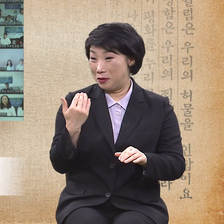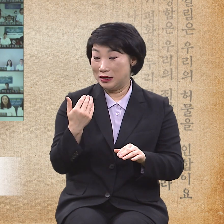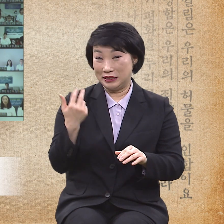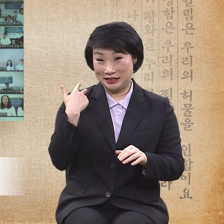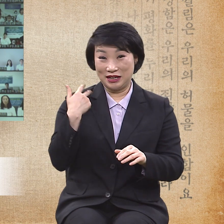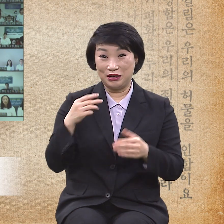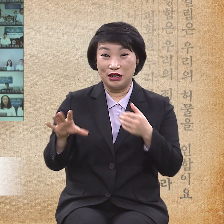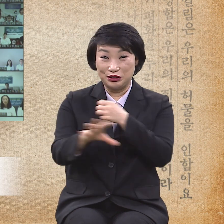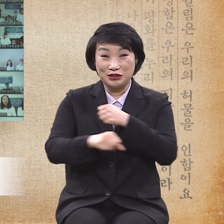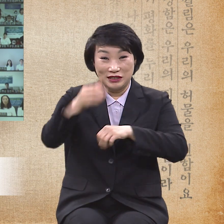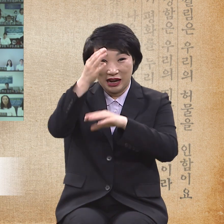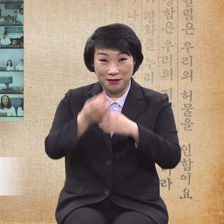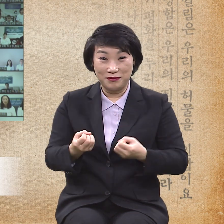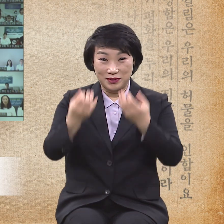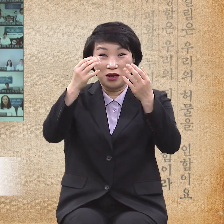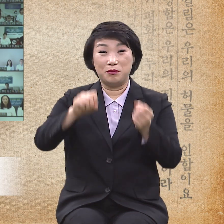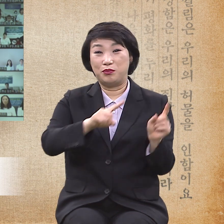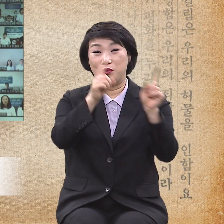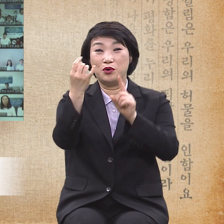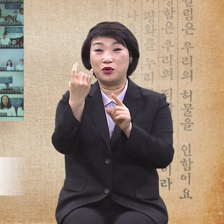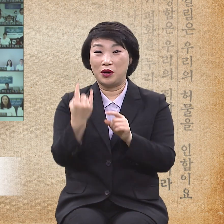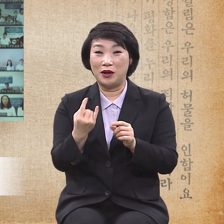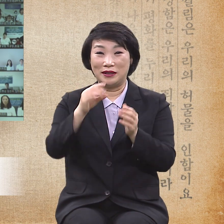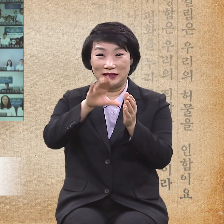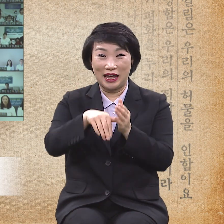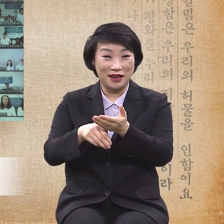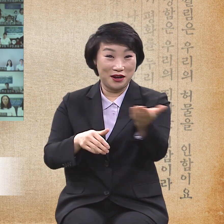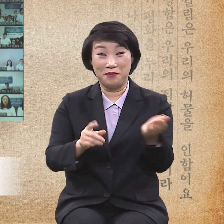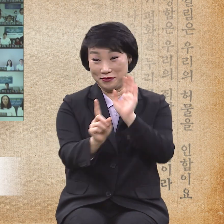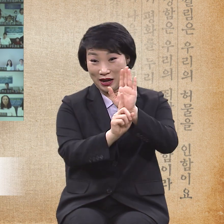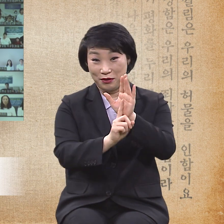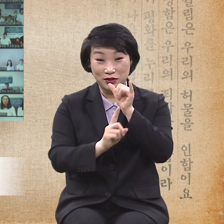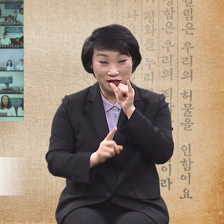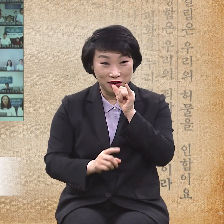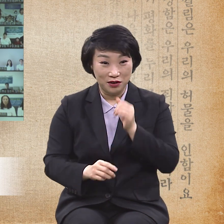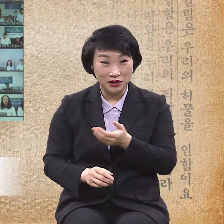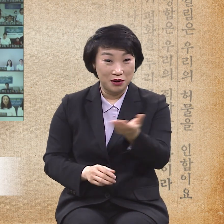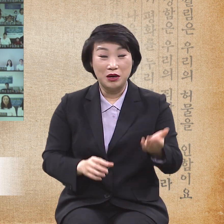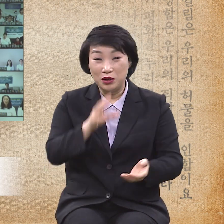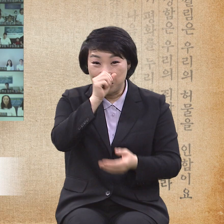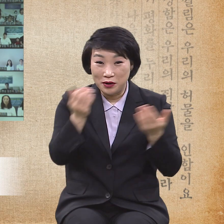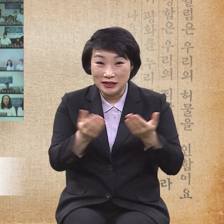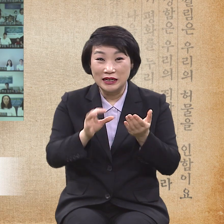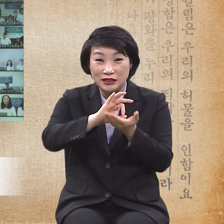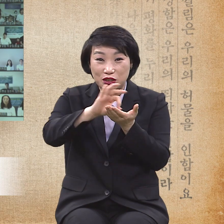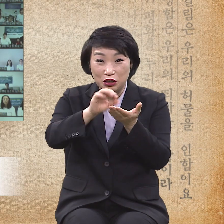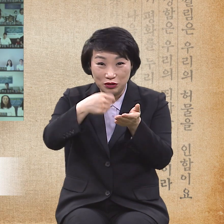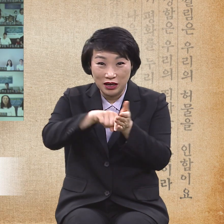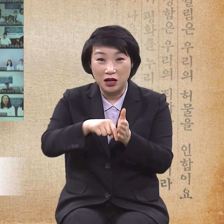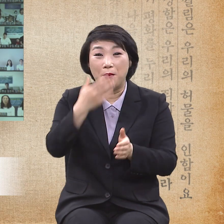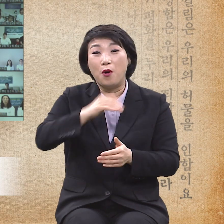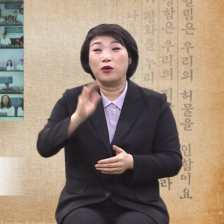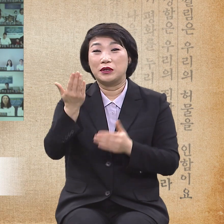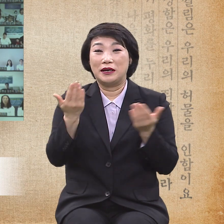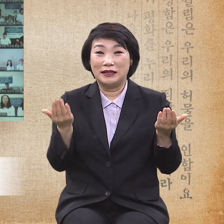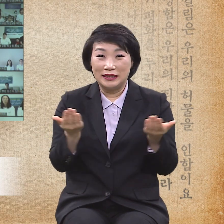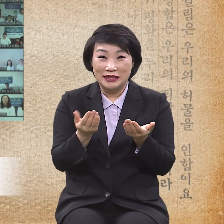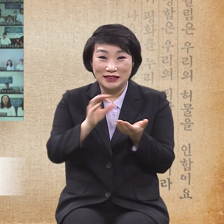성에 좋은 일 했을 테니, 여러분 복된 일 했을 테니